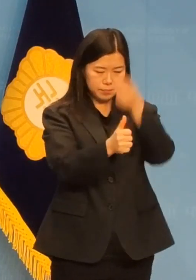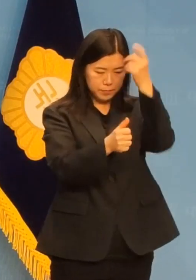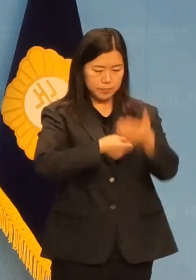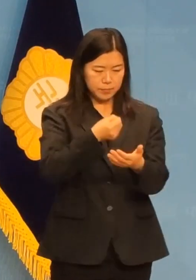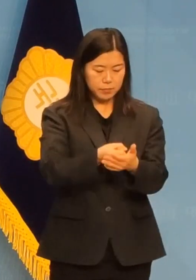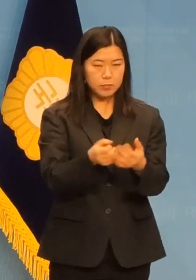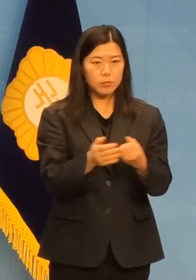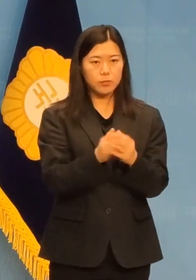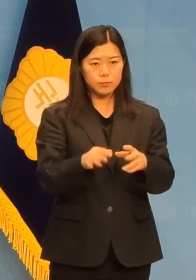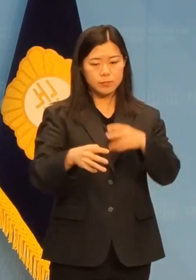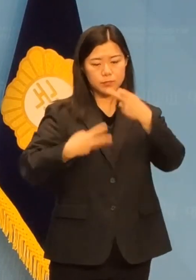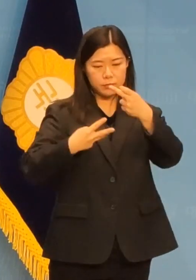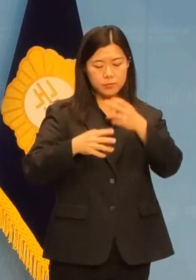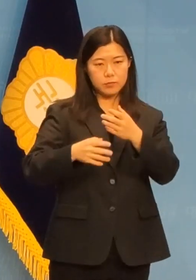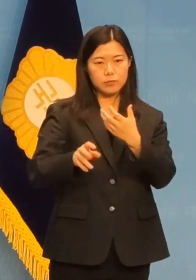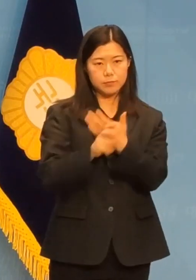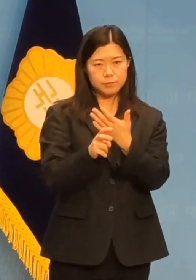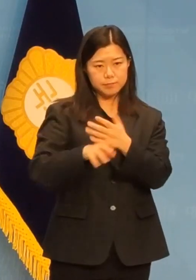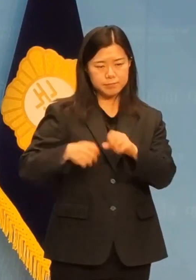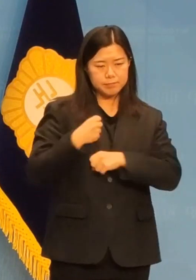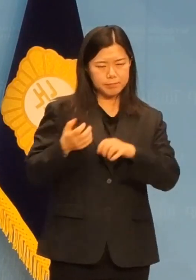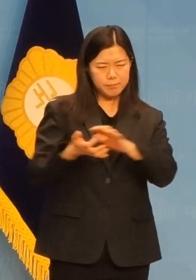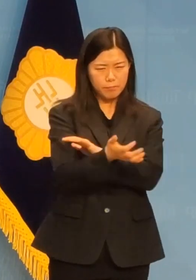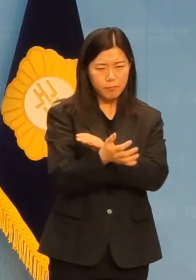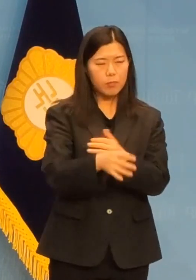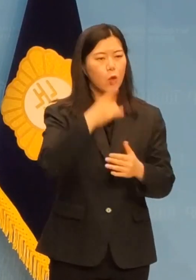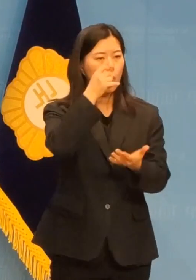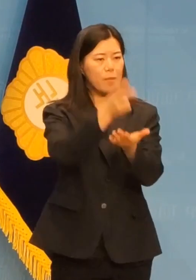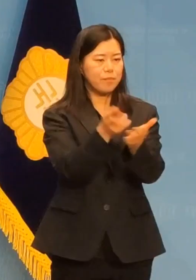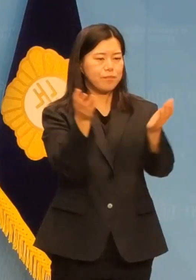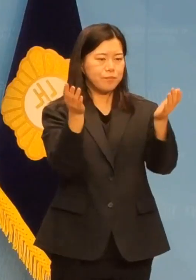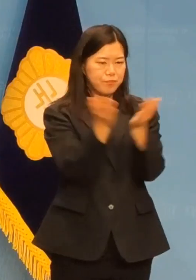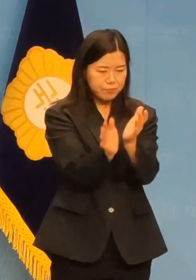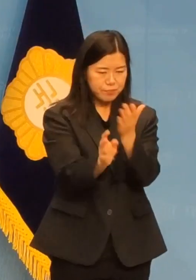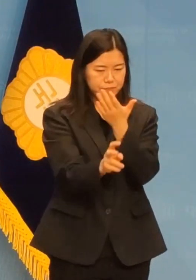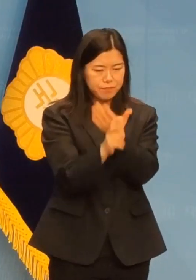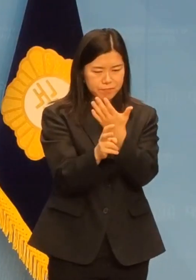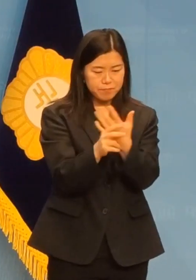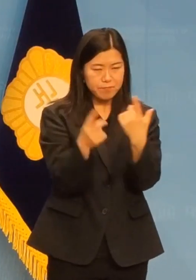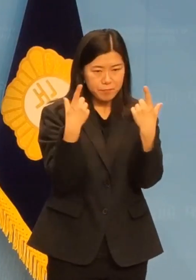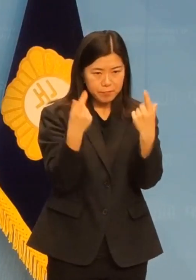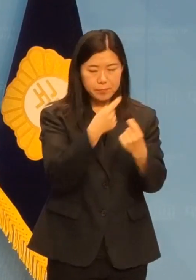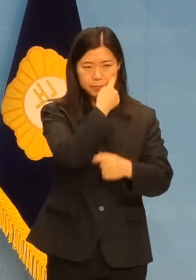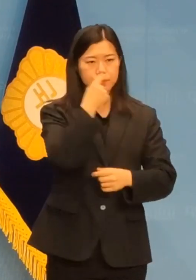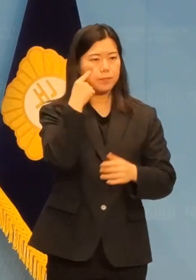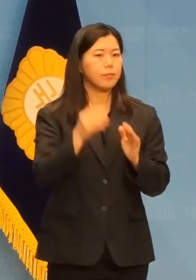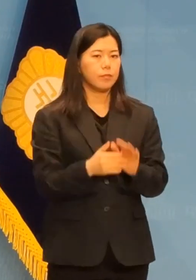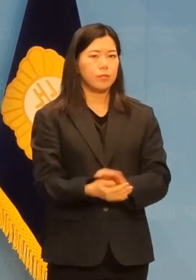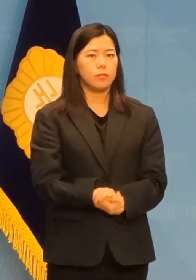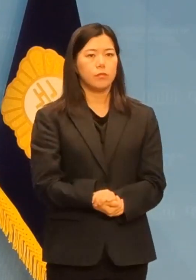불법 비상계엄이 명백한 위법 행위였음이 확인됐습니다.